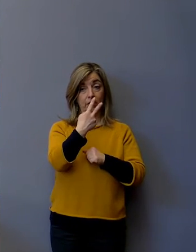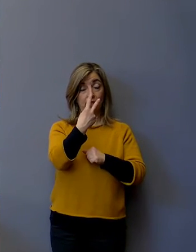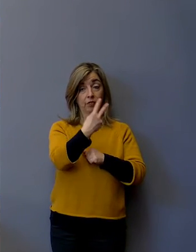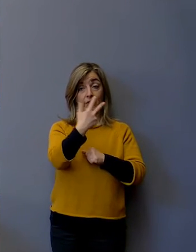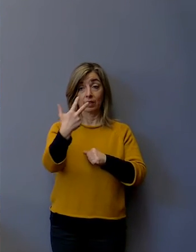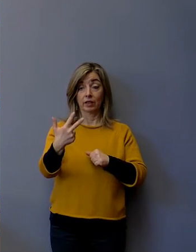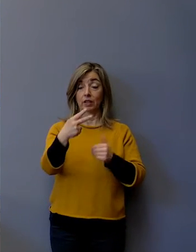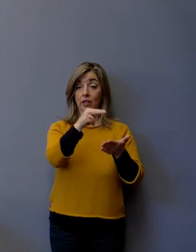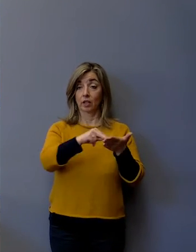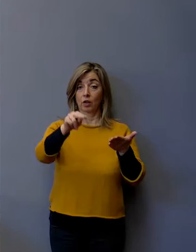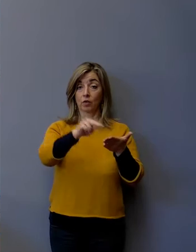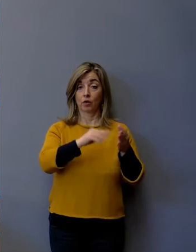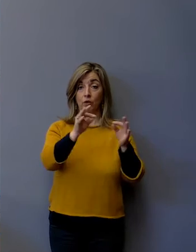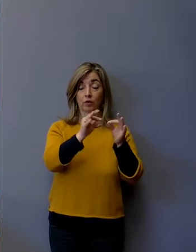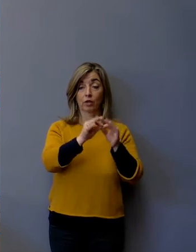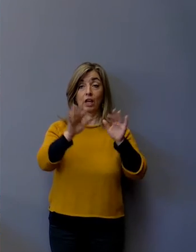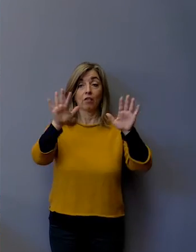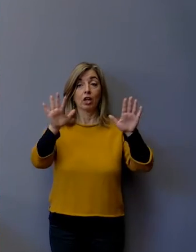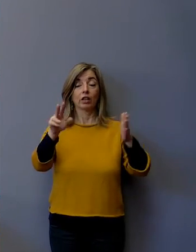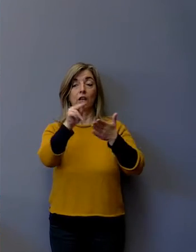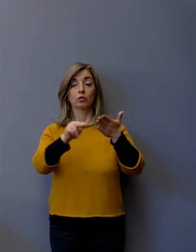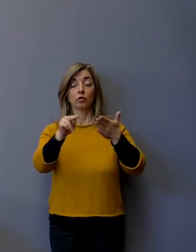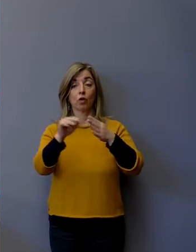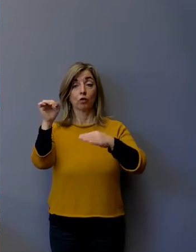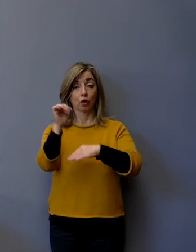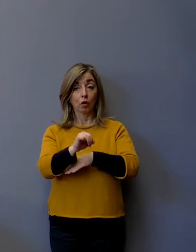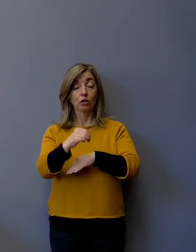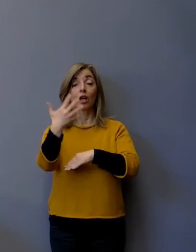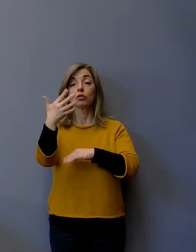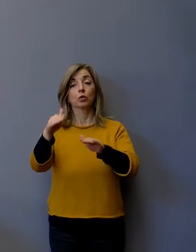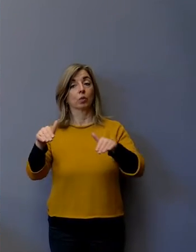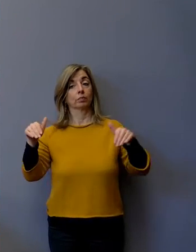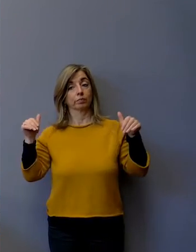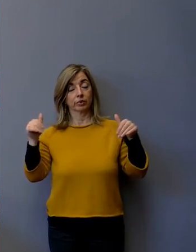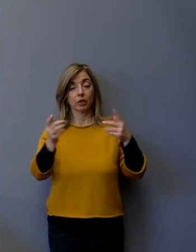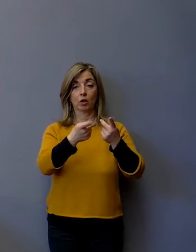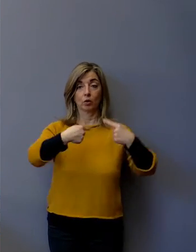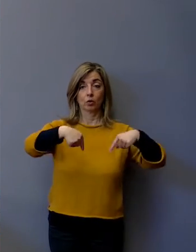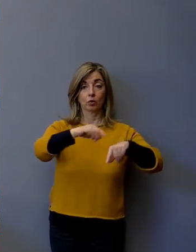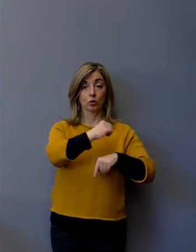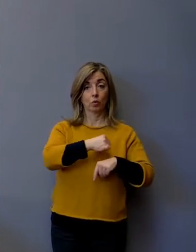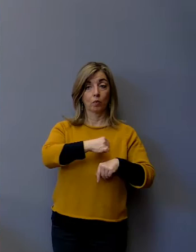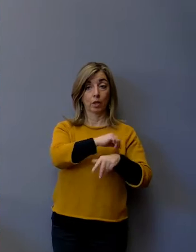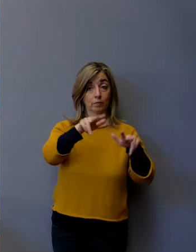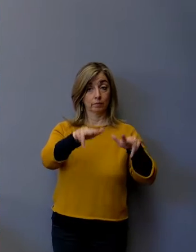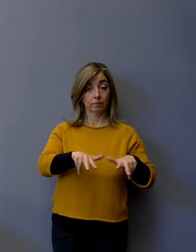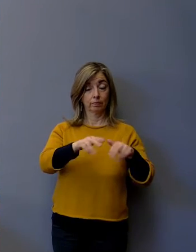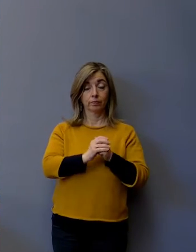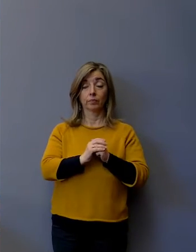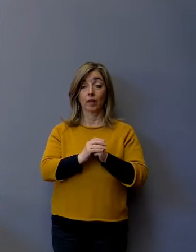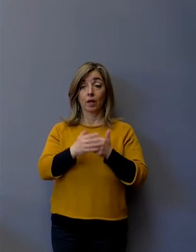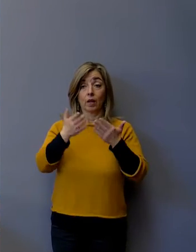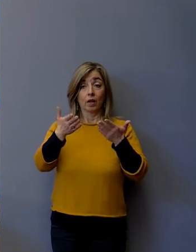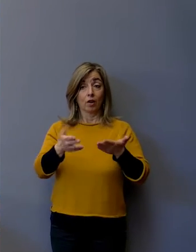10 contrari e 5 astenuti consiglio comunale approva pongo ora in